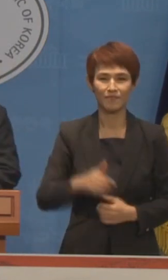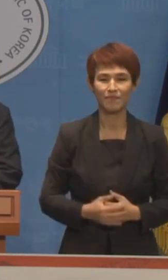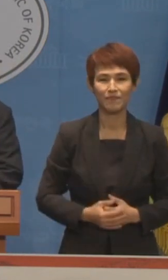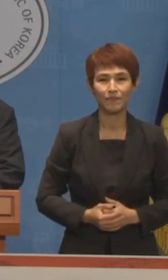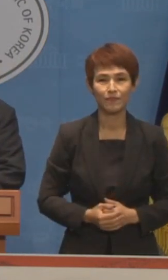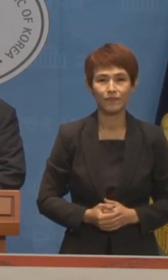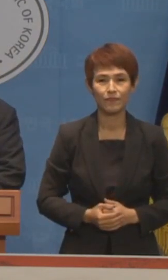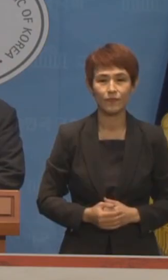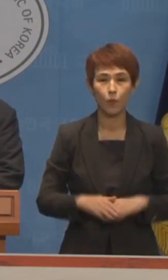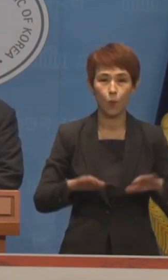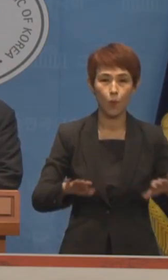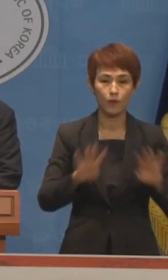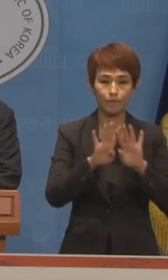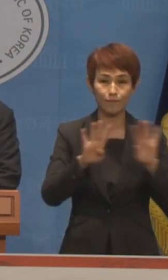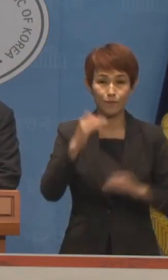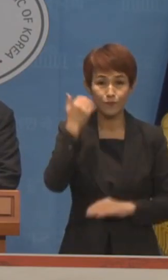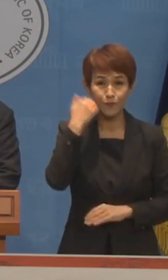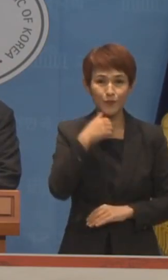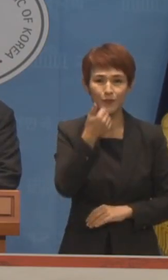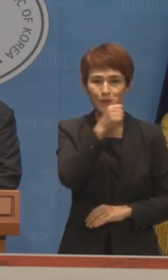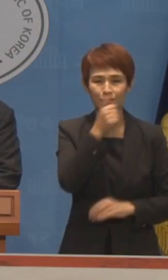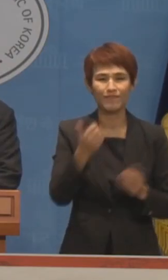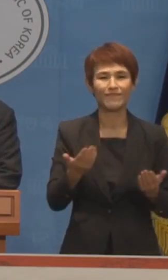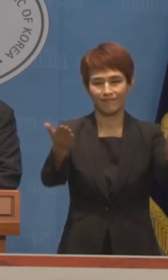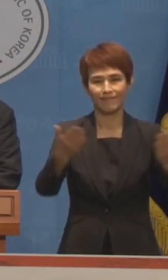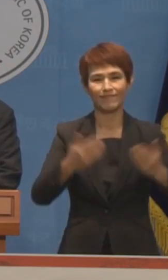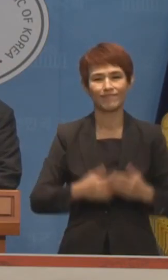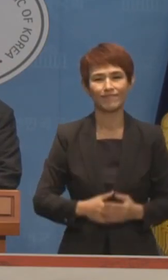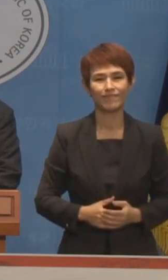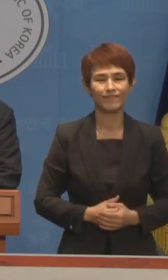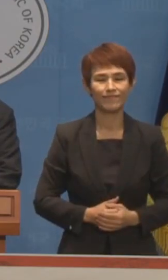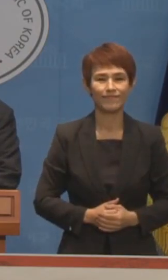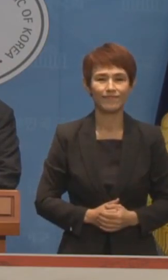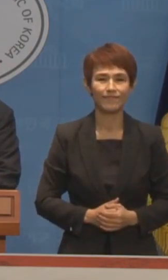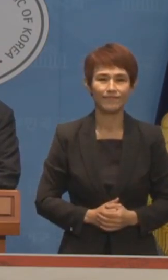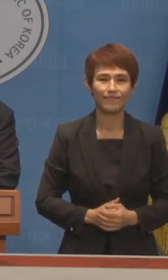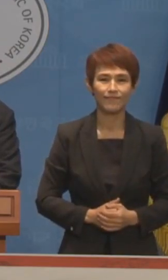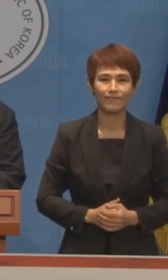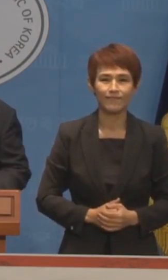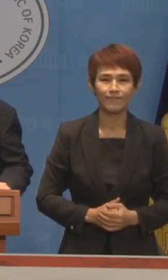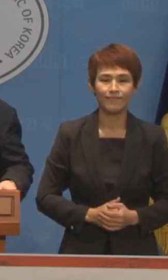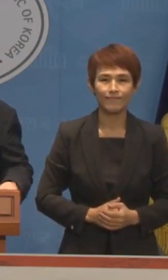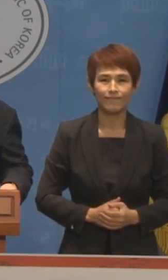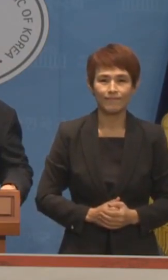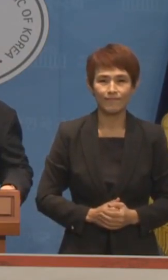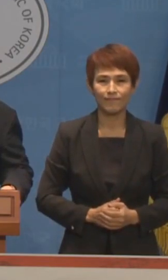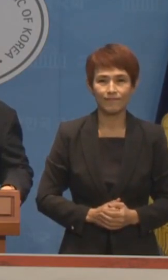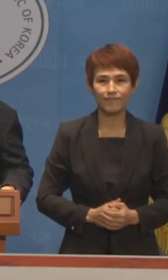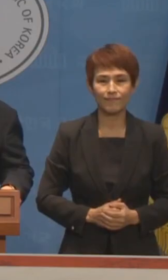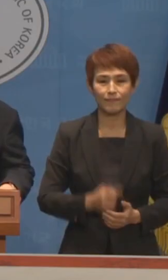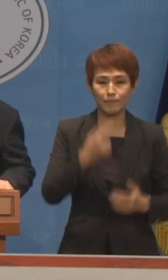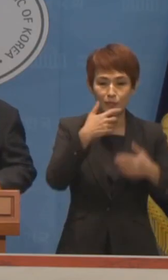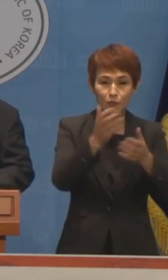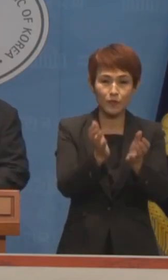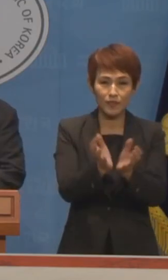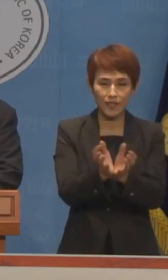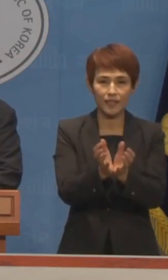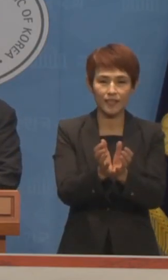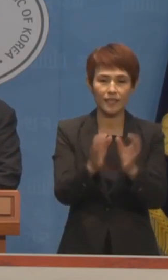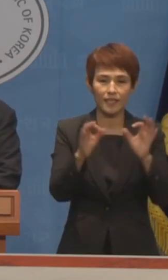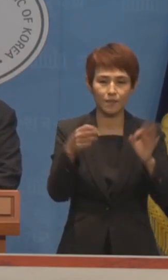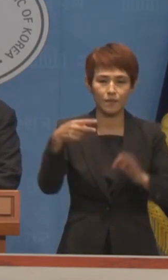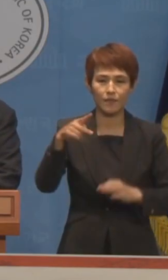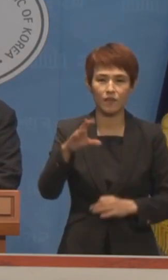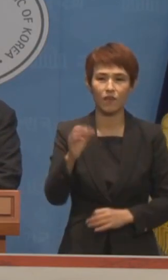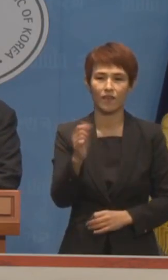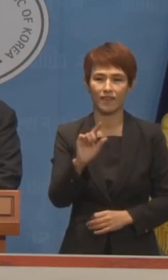오늘 함께해 주신 분들 간단하게 소개 먼저 해드리고 기자회견 시작하도록 하겠습니다. 더불어민주당 김성환